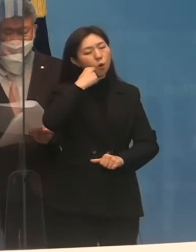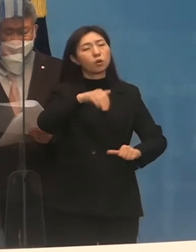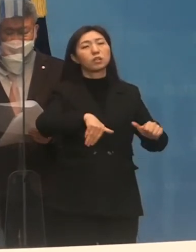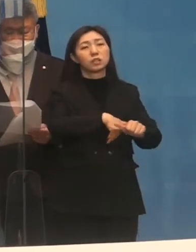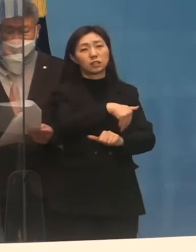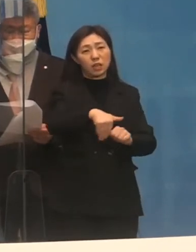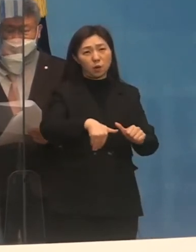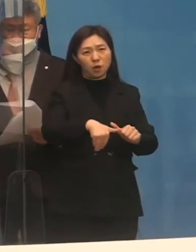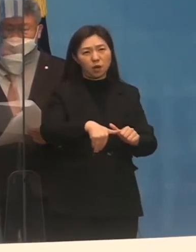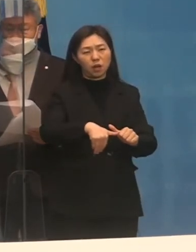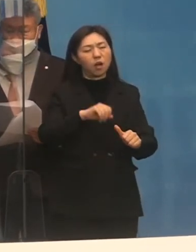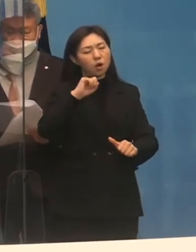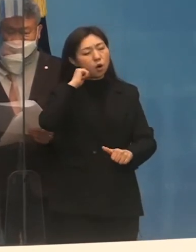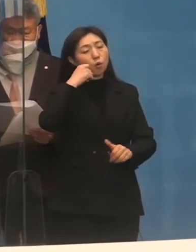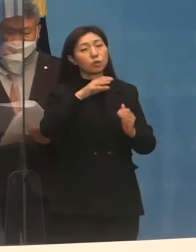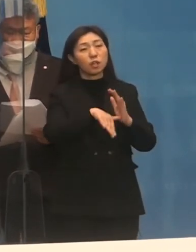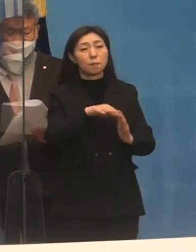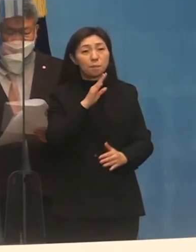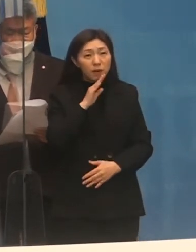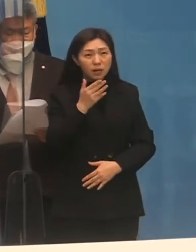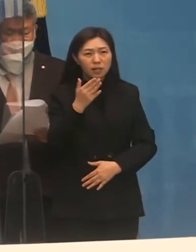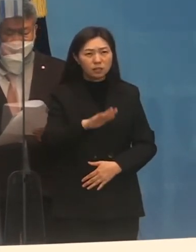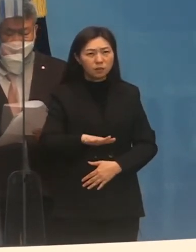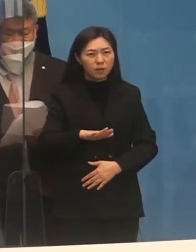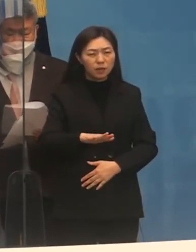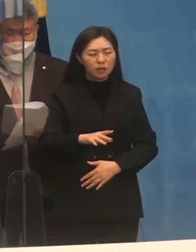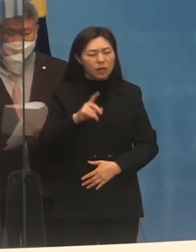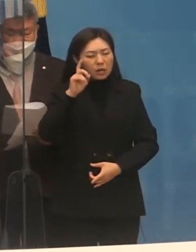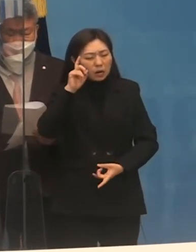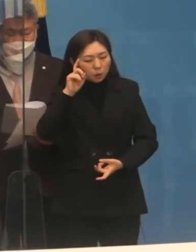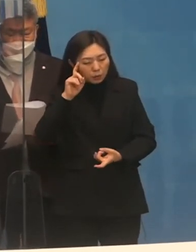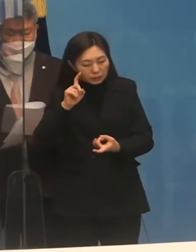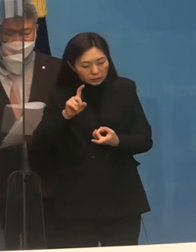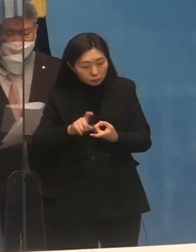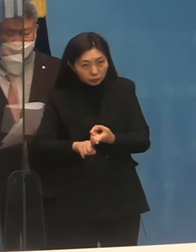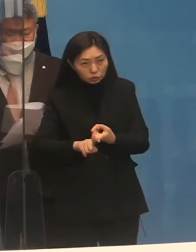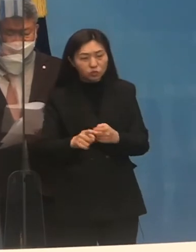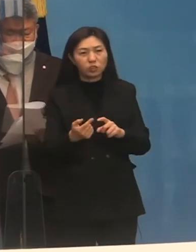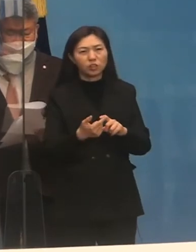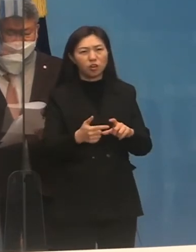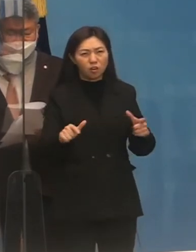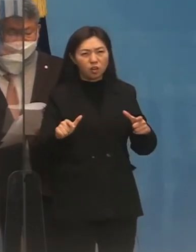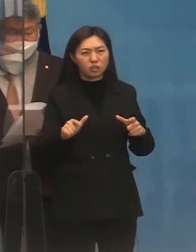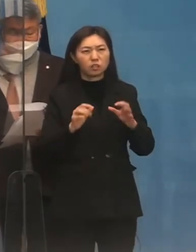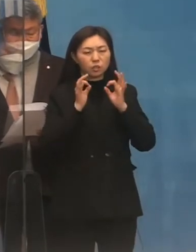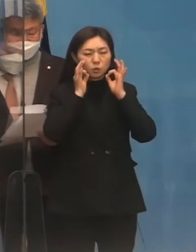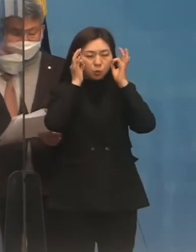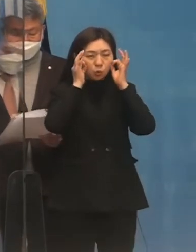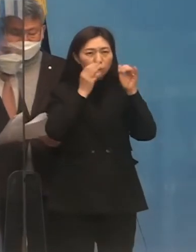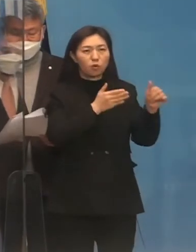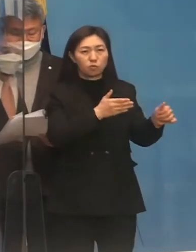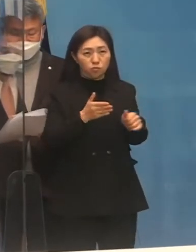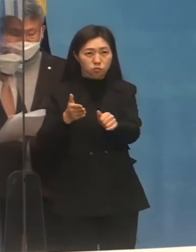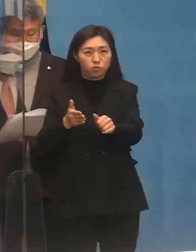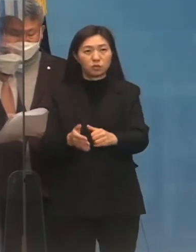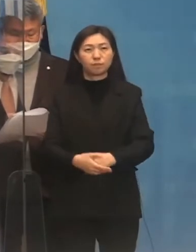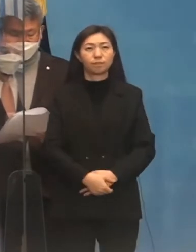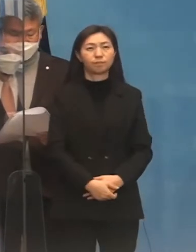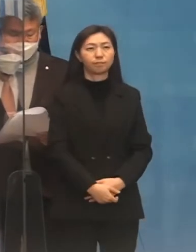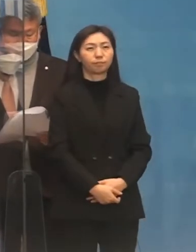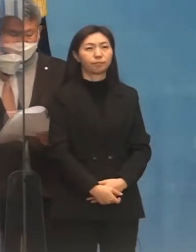관심을 갖고 연대를 이어가기를 많은 시민들께도 요청드립니다.